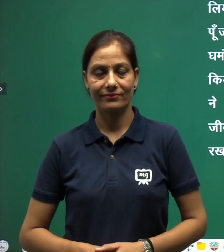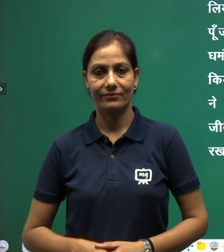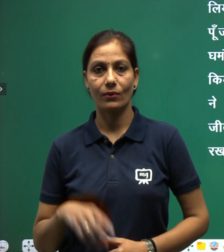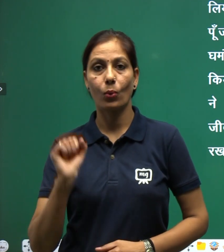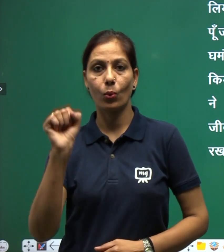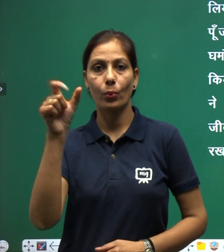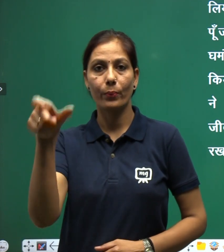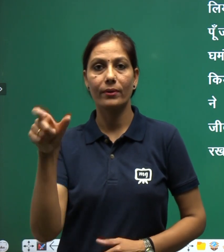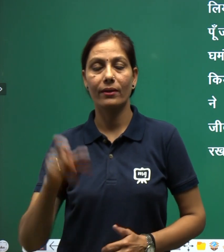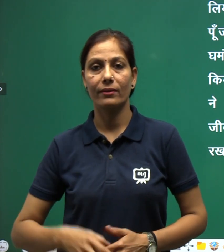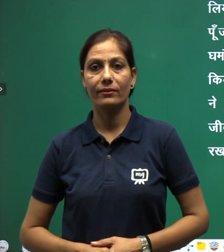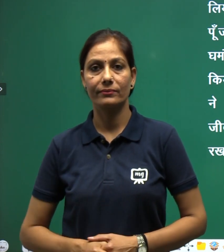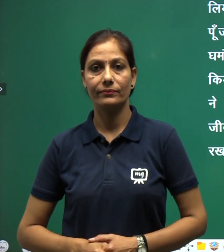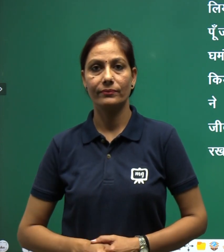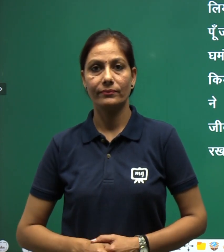उन्होंने